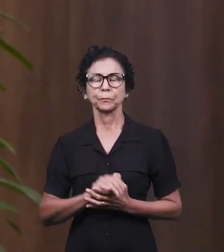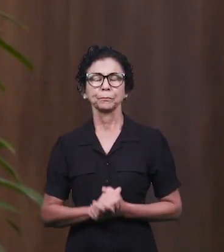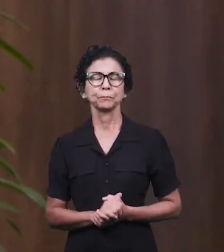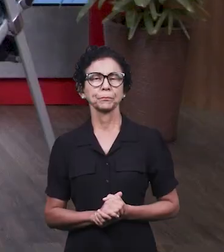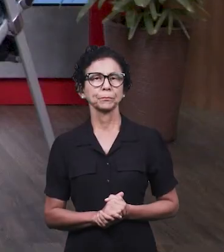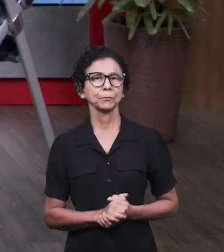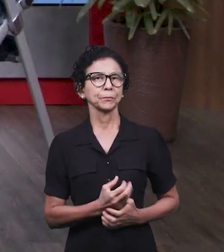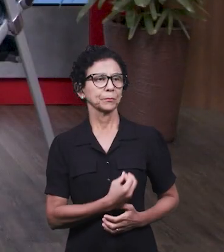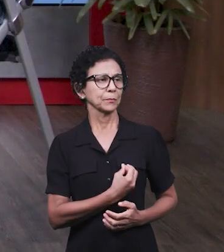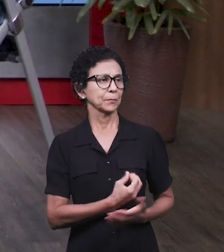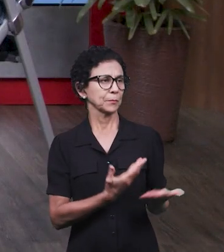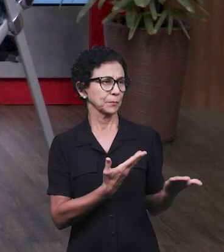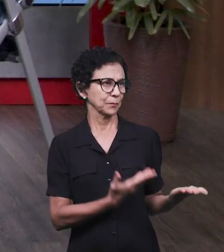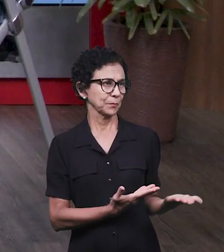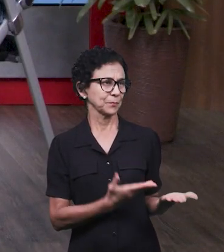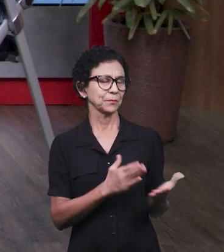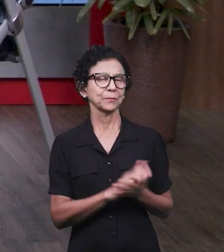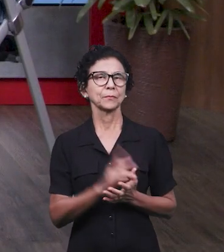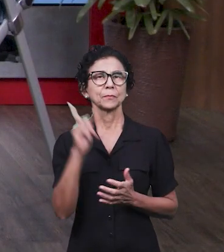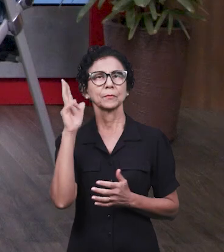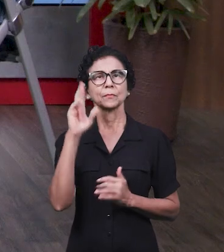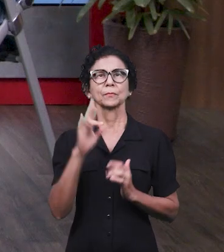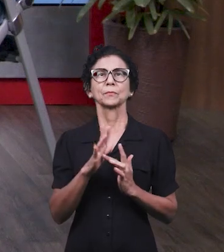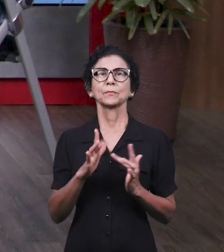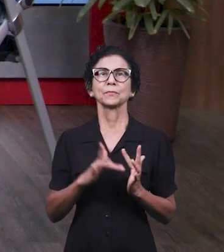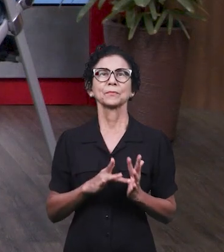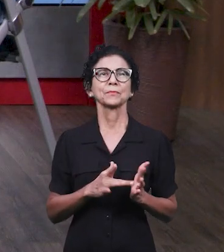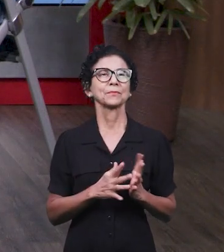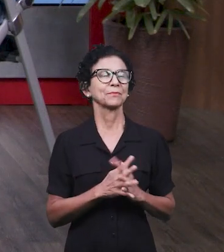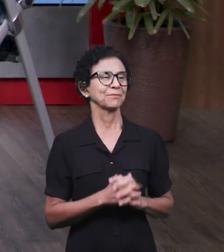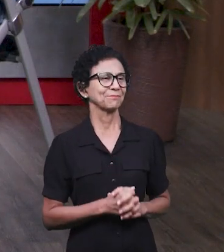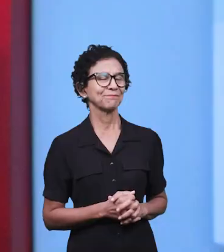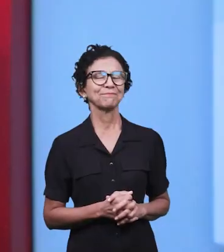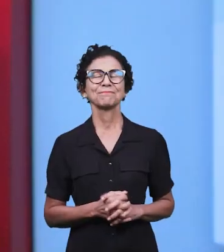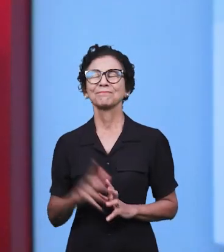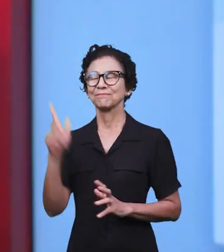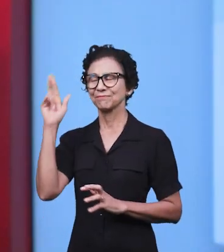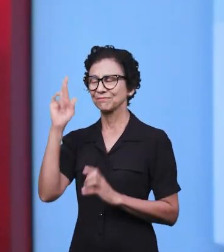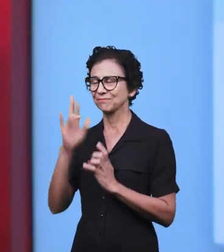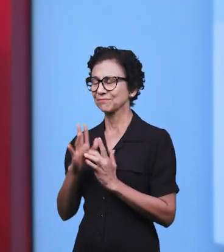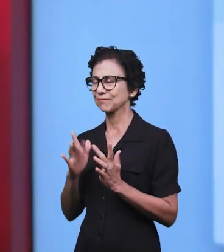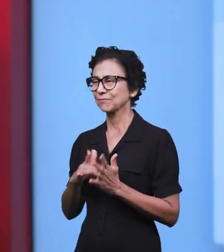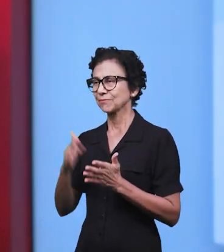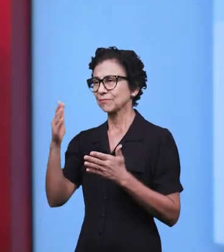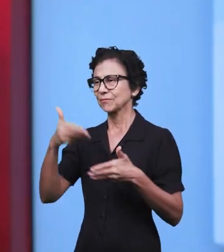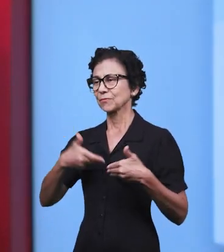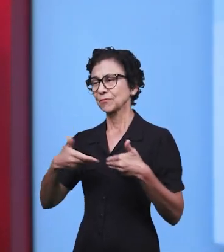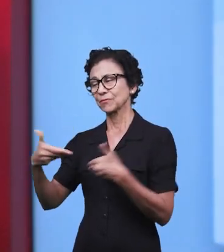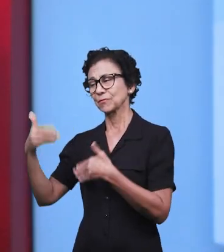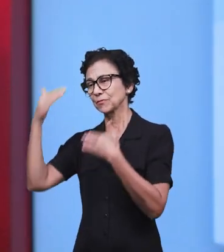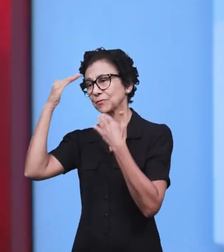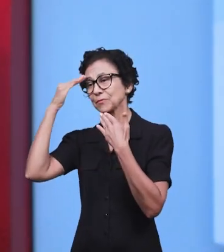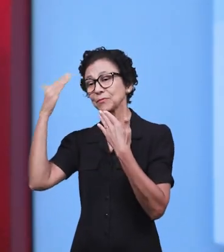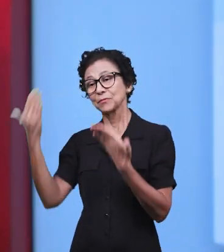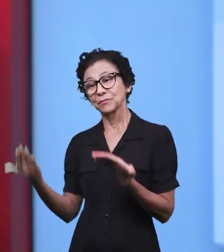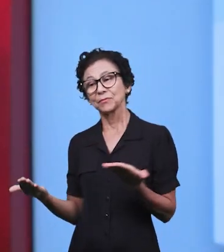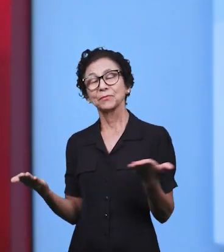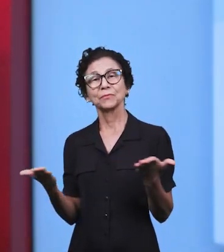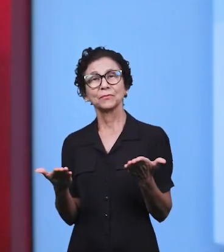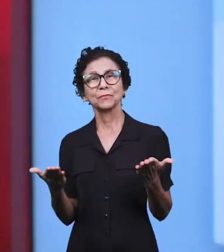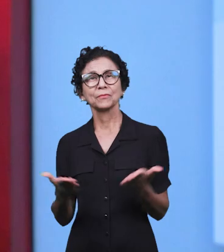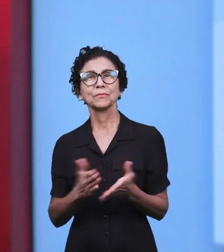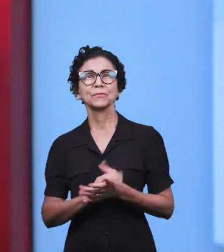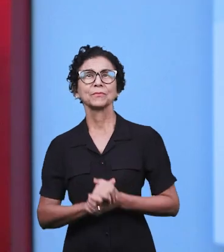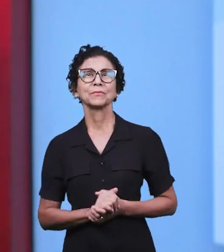está aqui conosco. Raquel, a paz do Senhor, Raquel. A paz do Senhor, Leonice, muito obrigada pelo convite. E hoje vamos